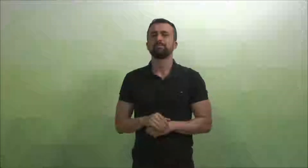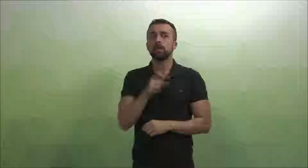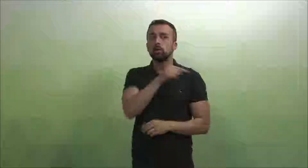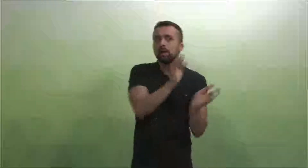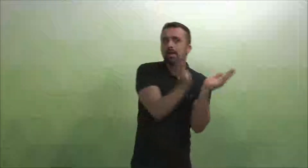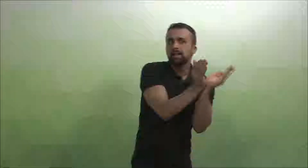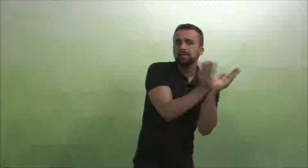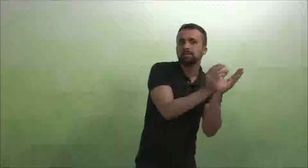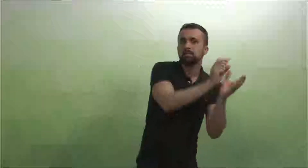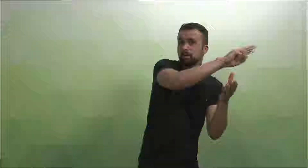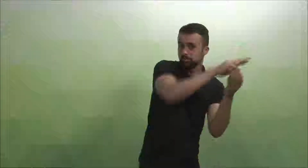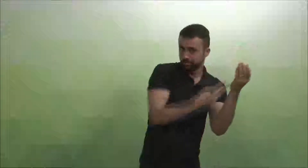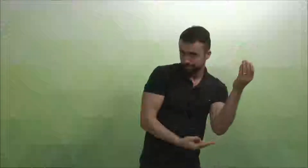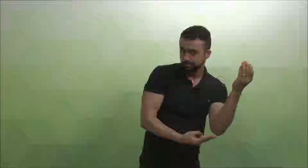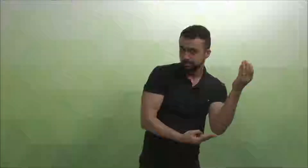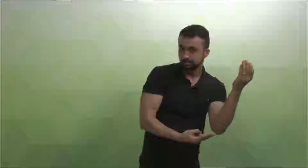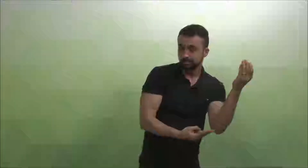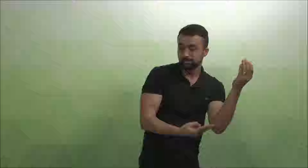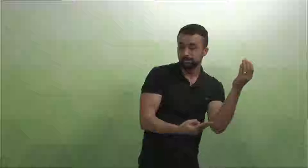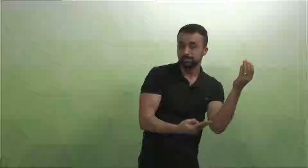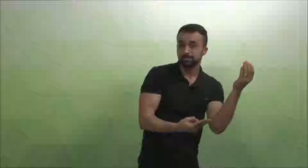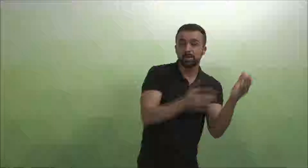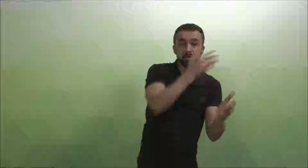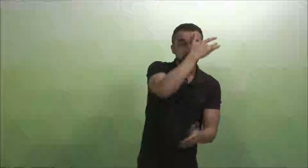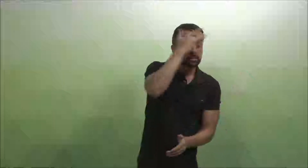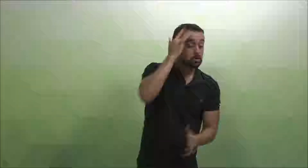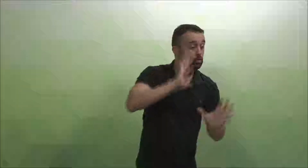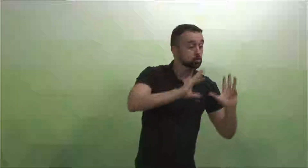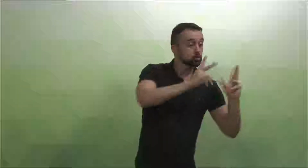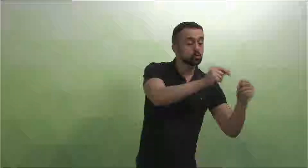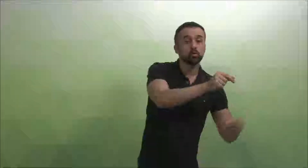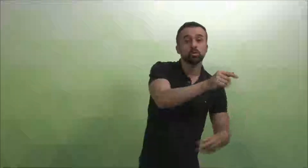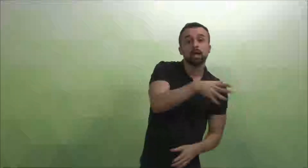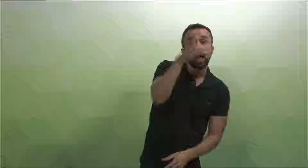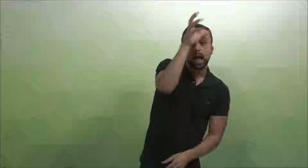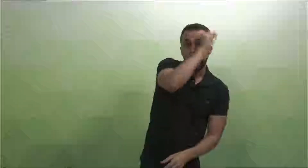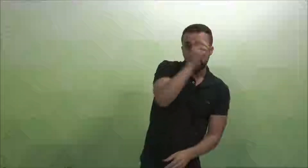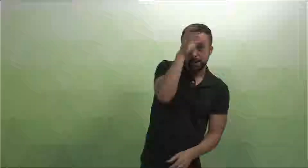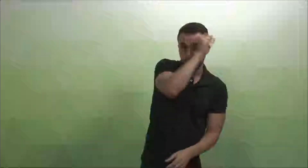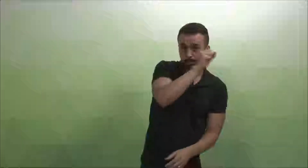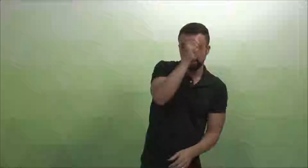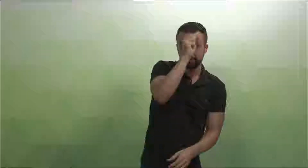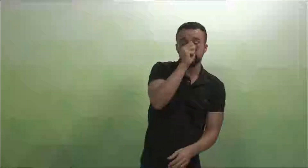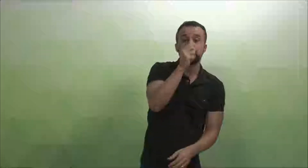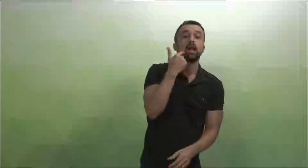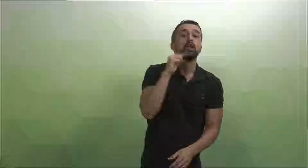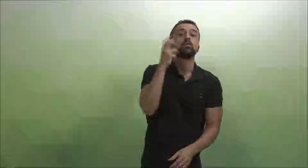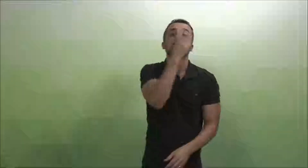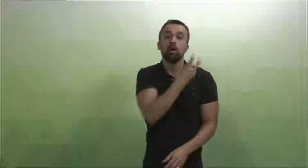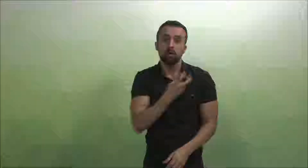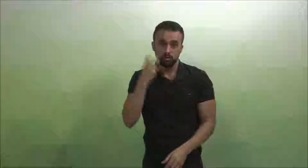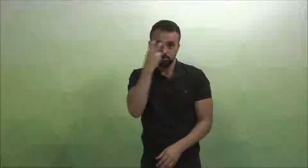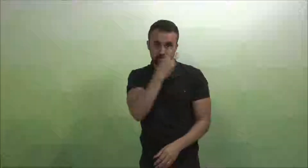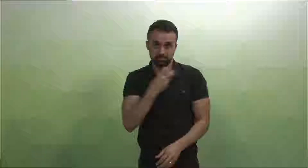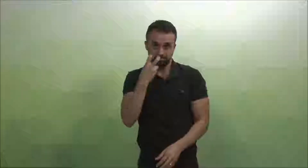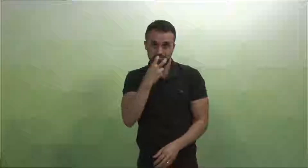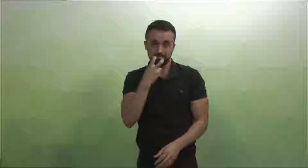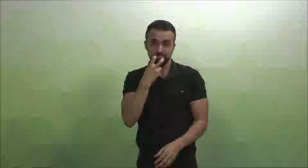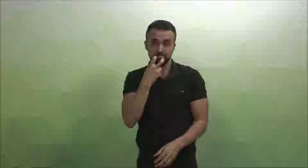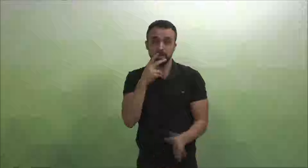lá no estado do Maranhão. Então, nesse caso, essa tribo é bilíngue. Todo mundo dentro da tribo